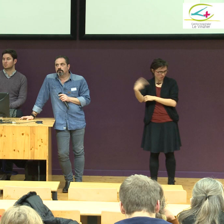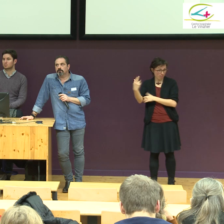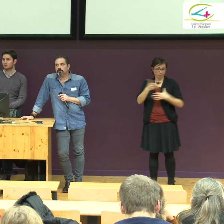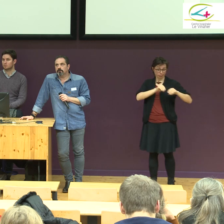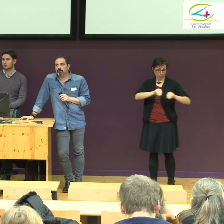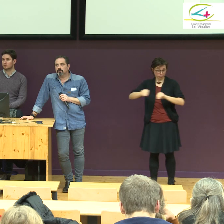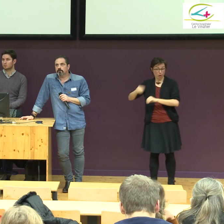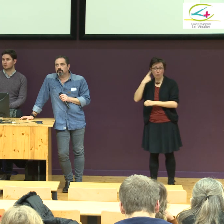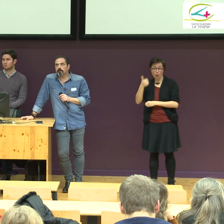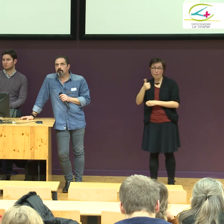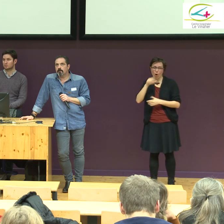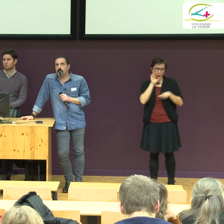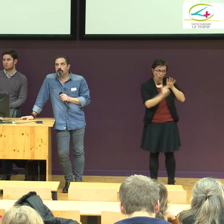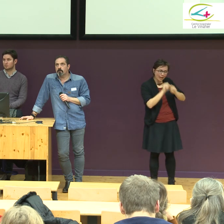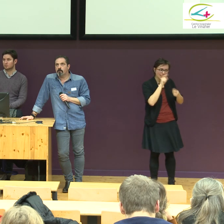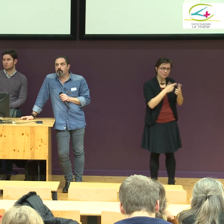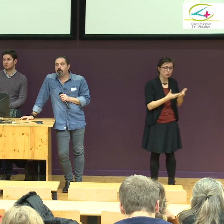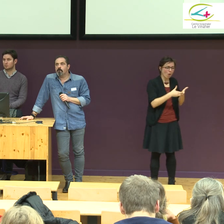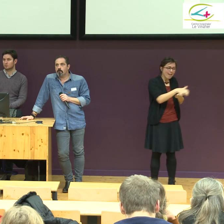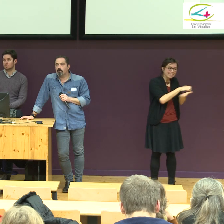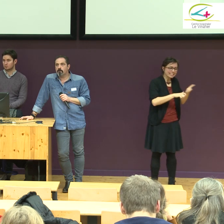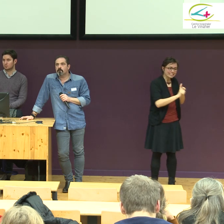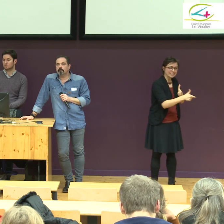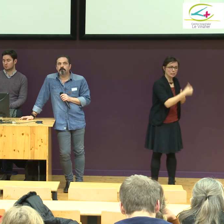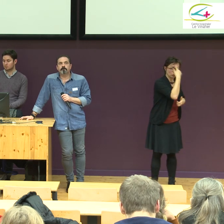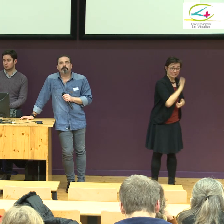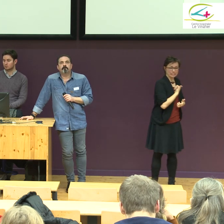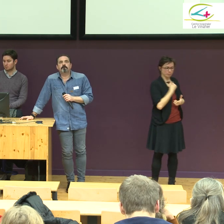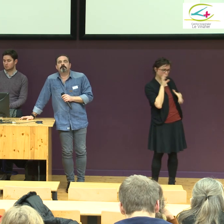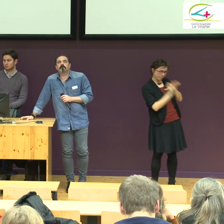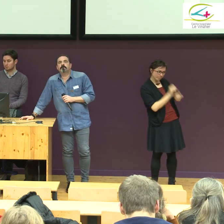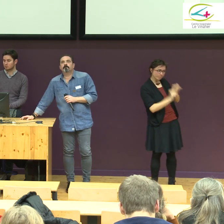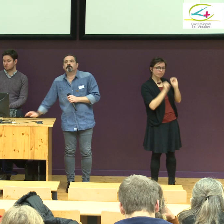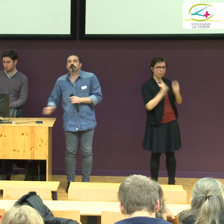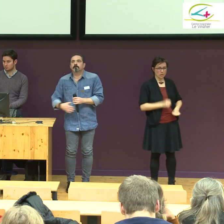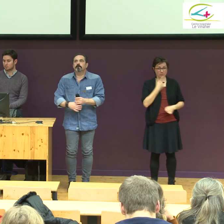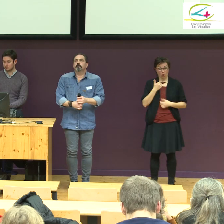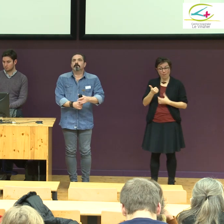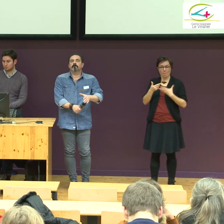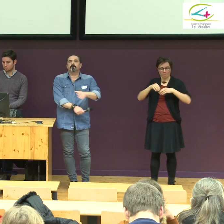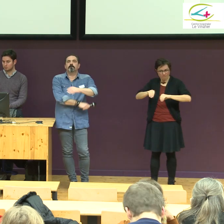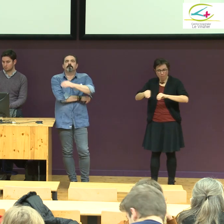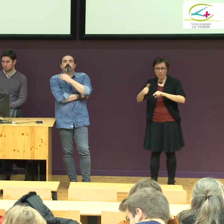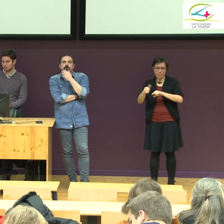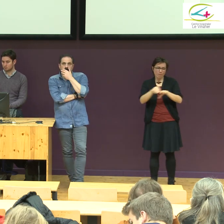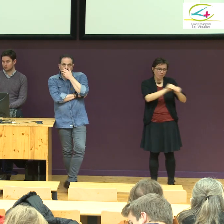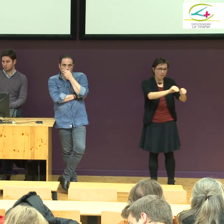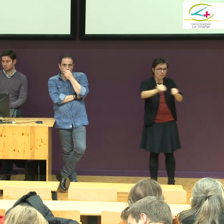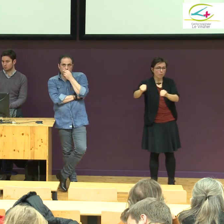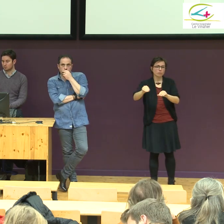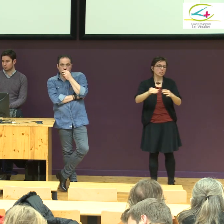la formation au repérage de la crise suicidaire. C'est-à-dire que ces formateurs formaient leurs propres collègues du corps enseignant et du